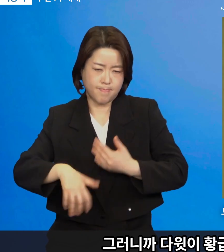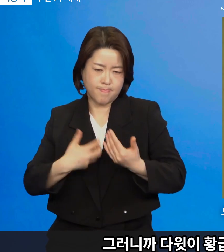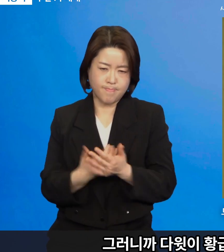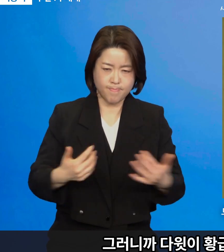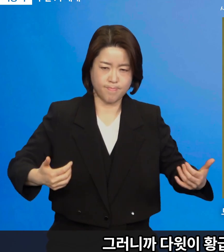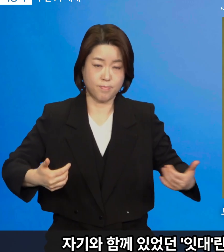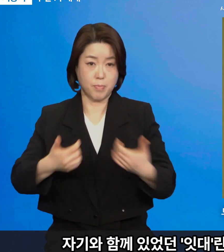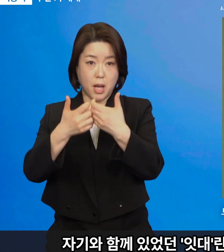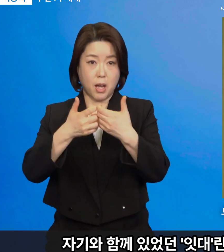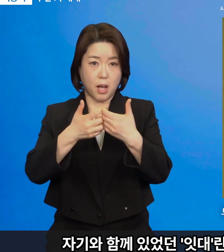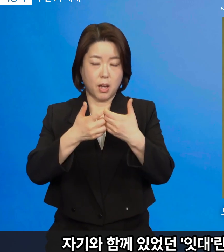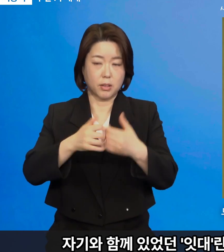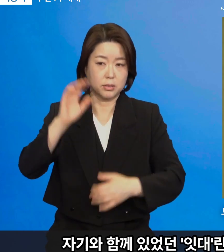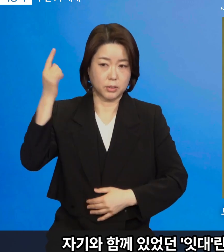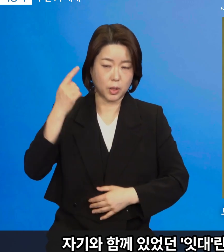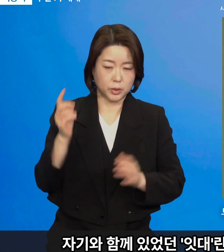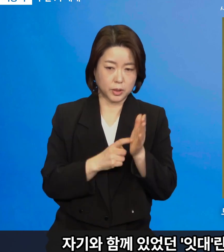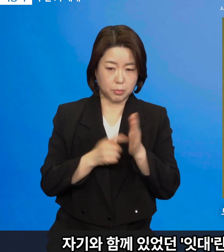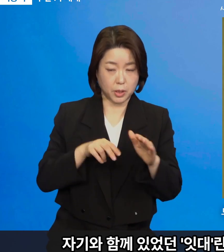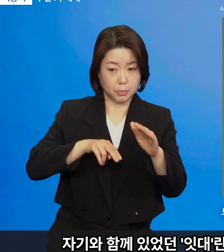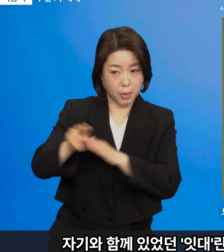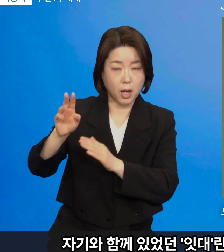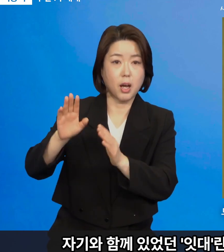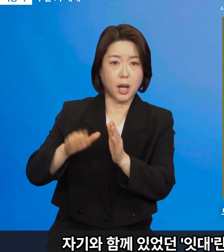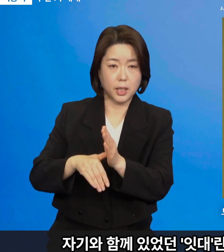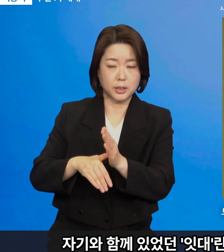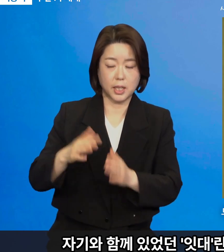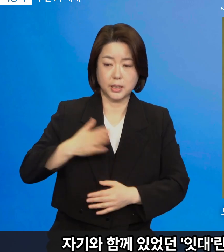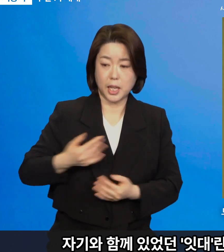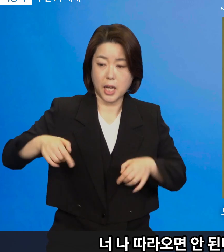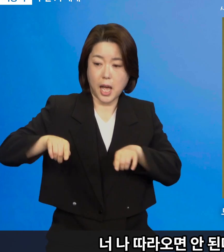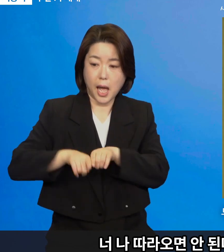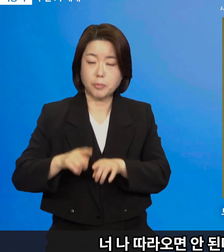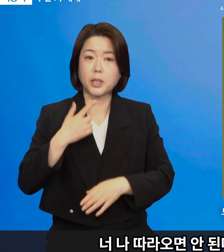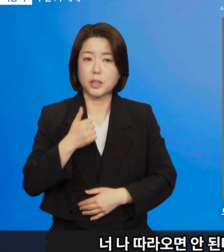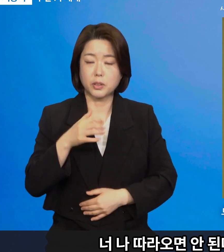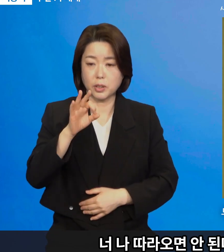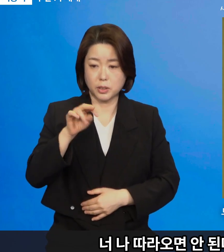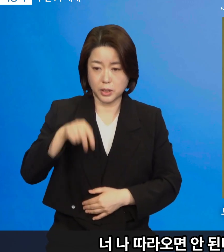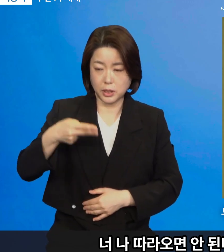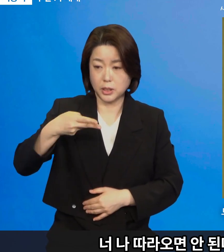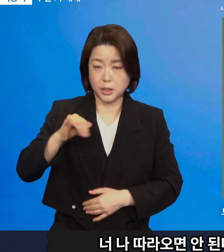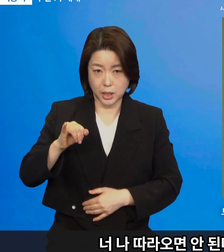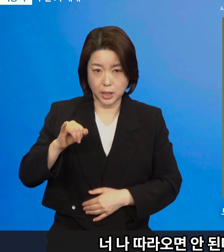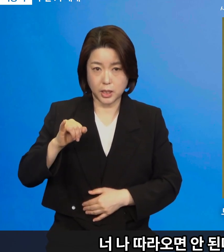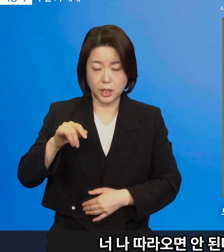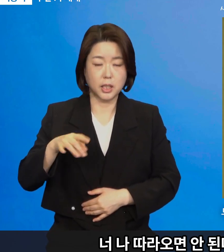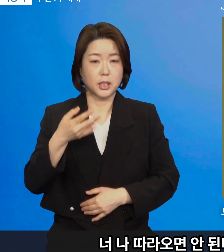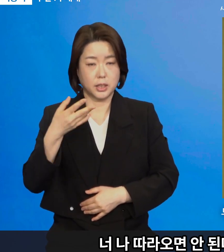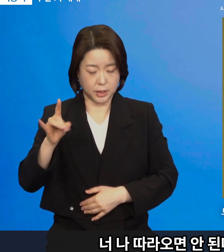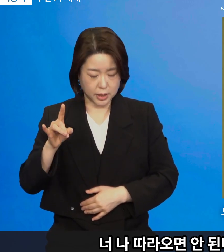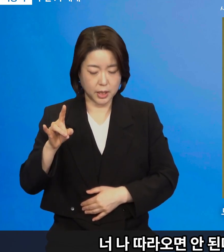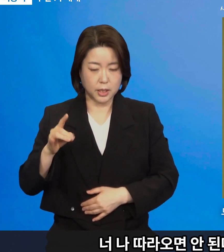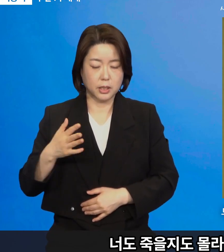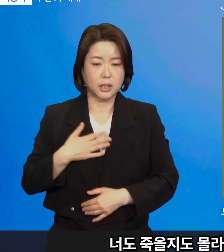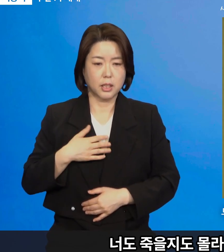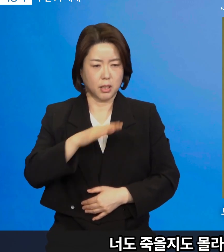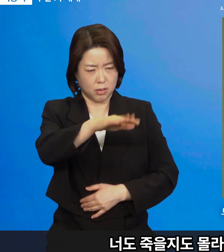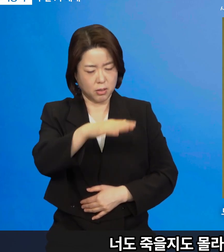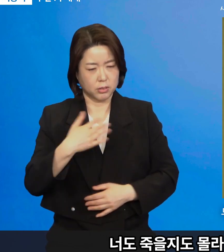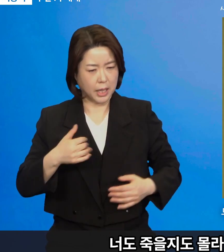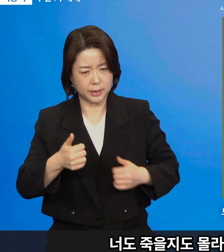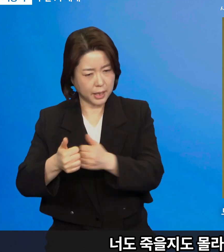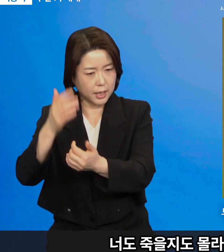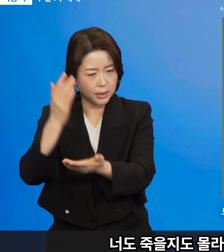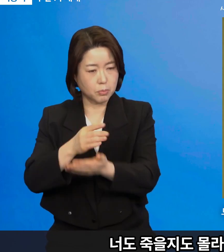때에 자기와 함께 있었던 이때란 장수에게 이런 얘기를 해요. 너 나 따라오면 안 된다. 내가 죽을지도 몰라. 너도